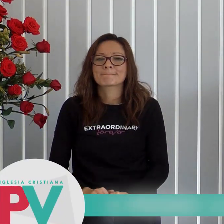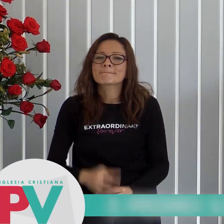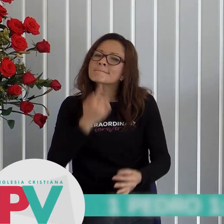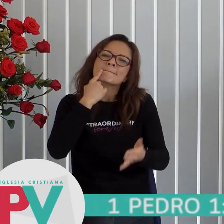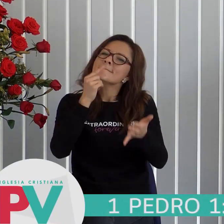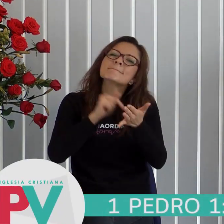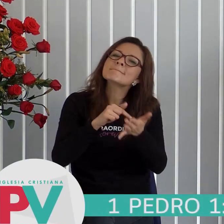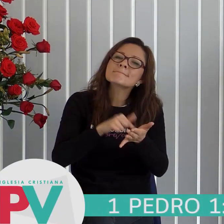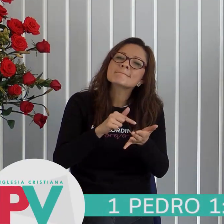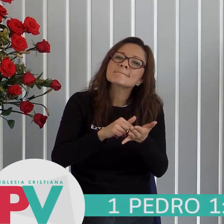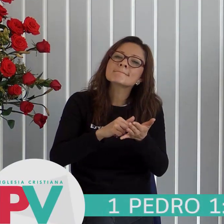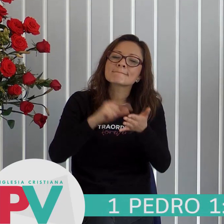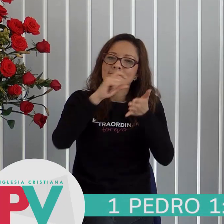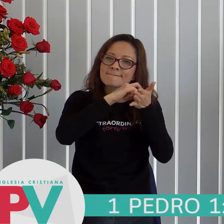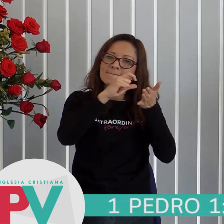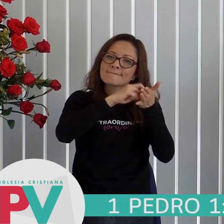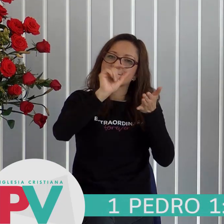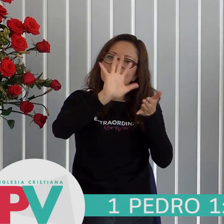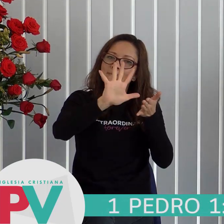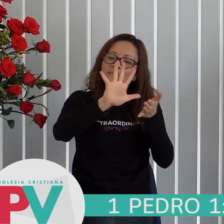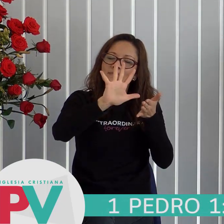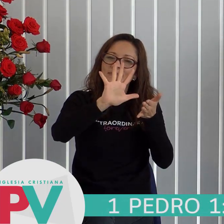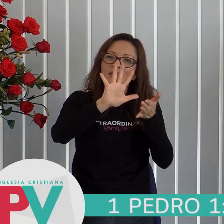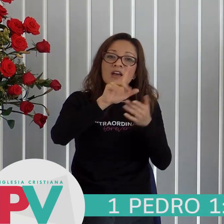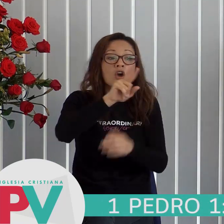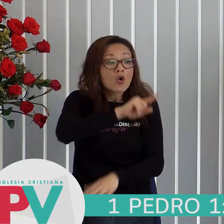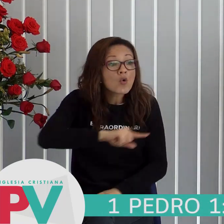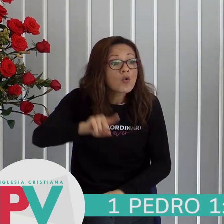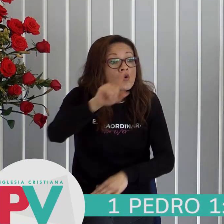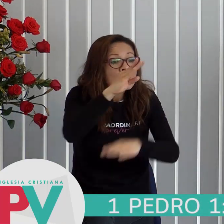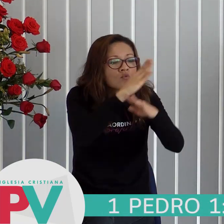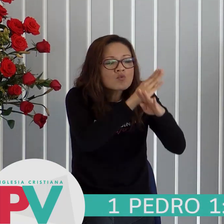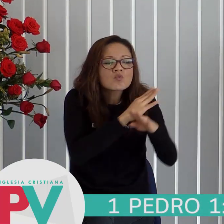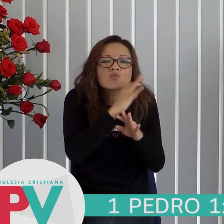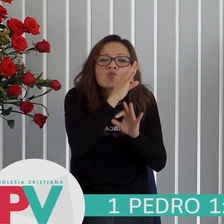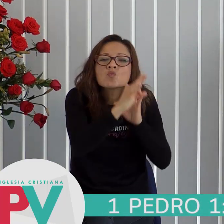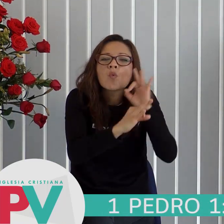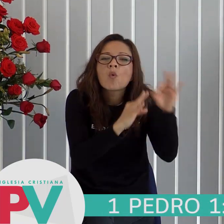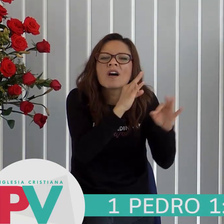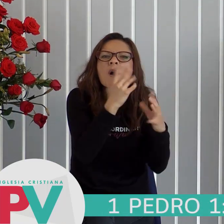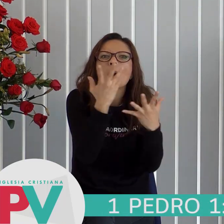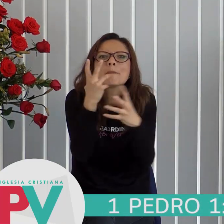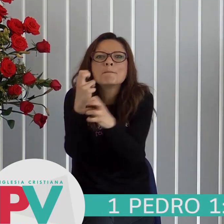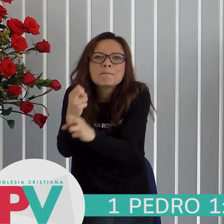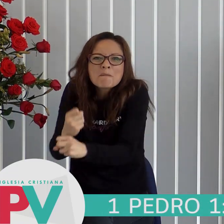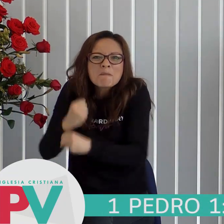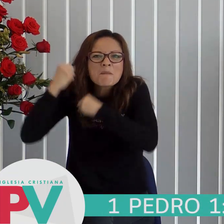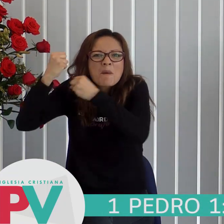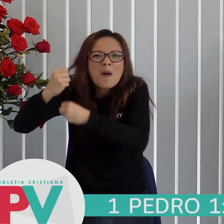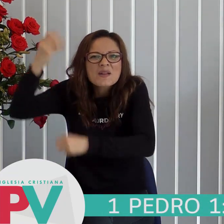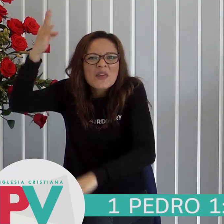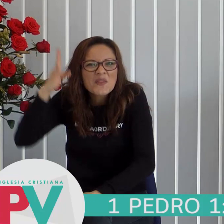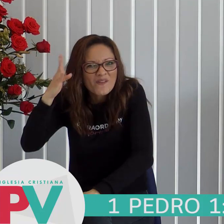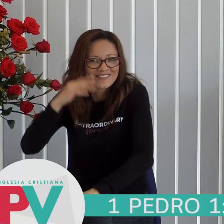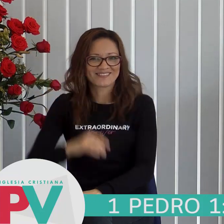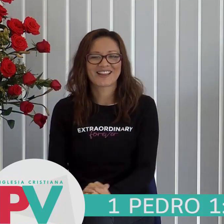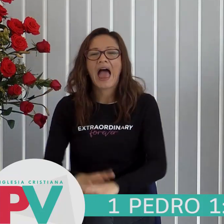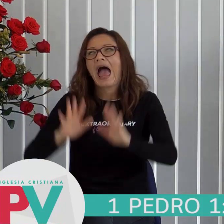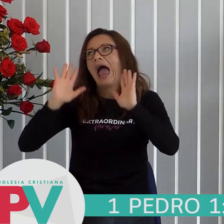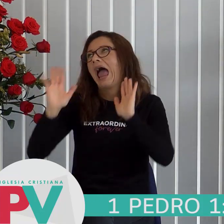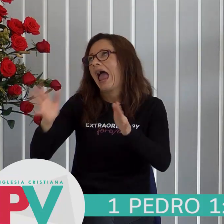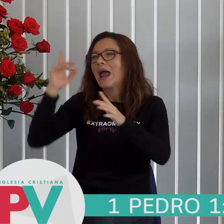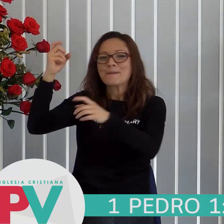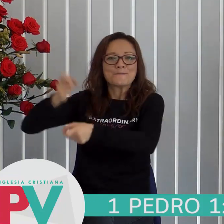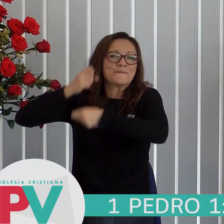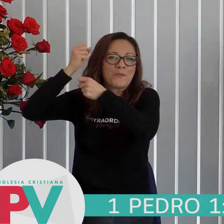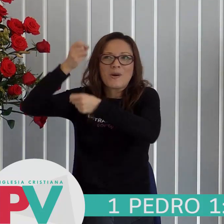Dice ahí, versículo 5, que sois guardados por el poder de Dios. ¿Usted entiende que el poder de Dios es